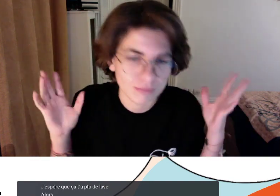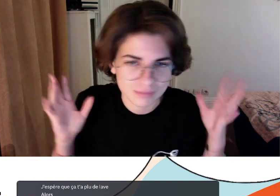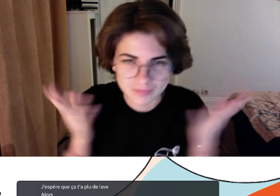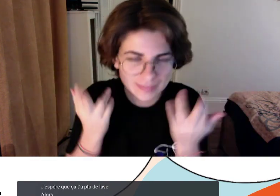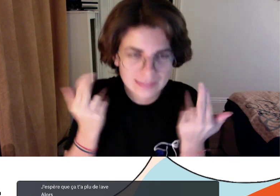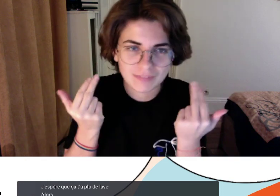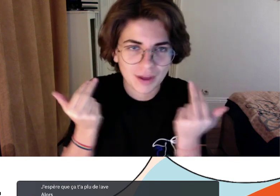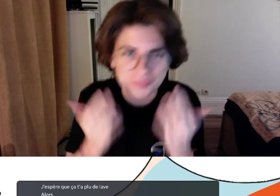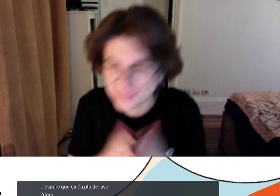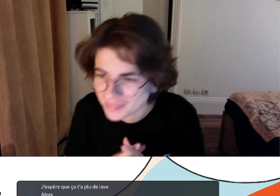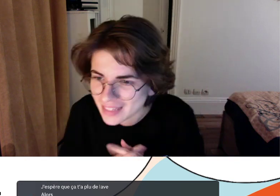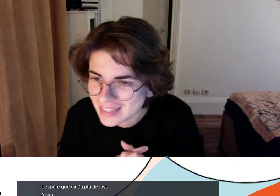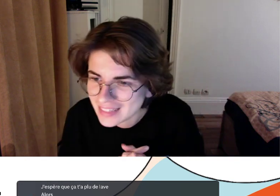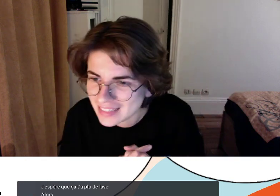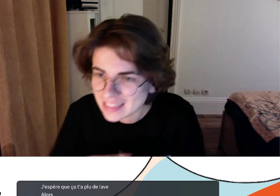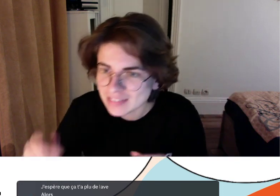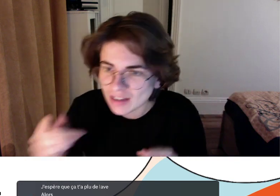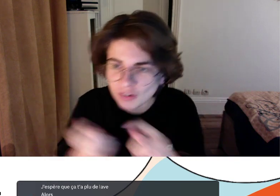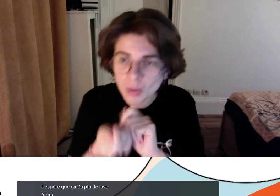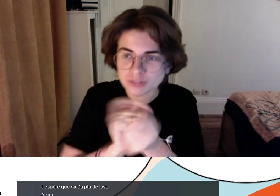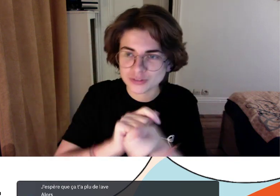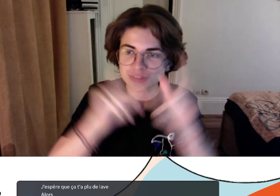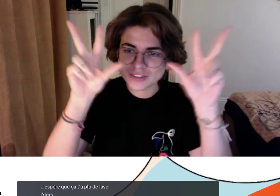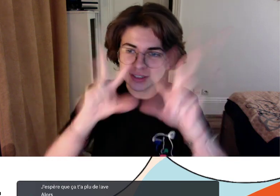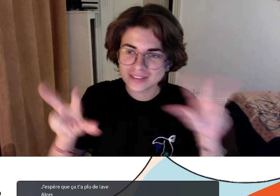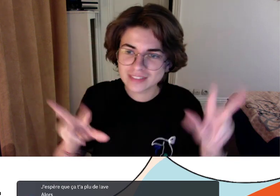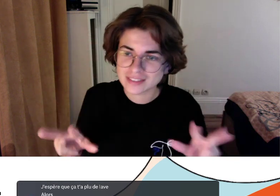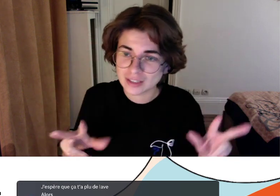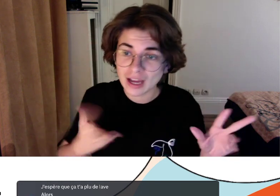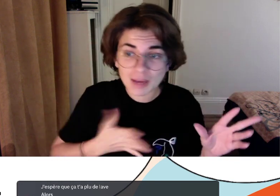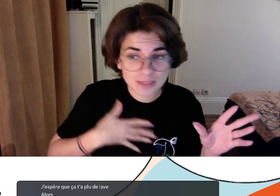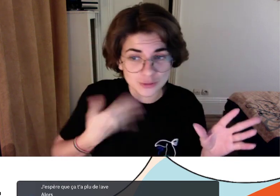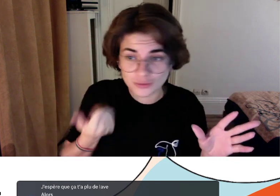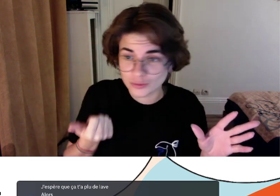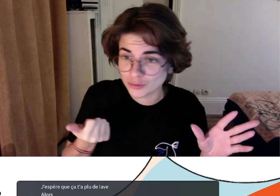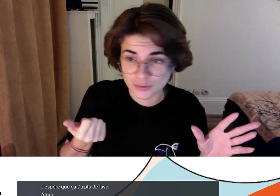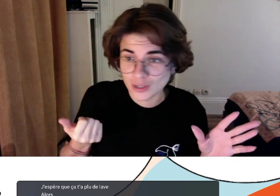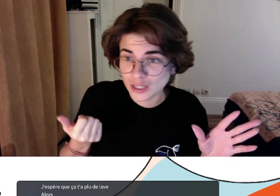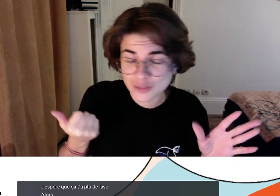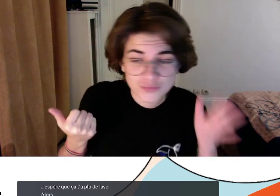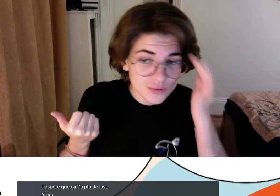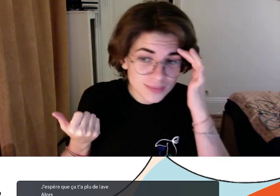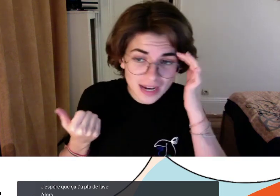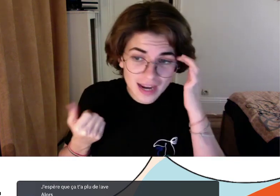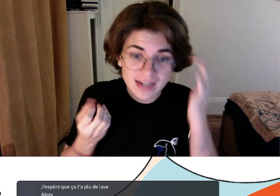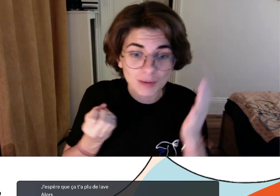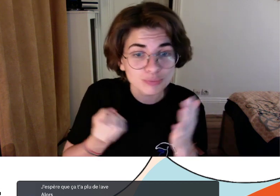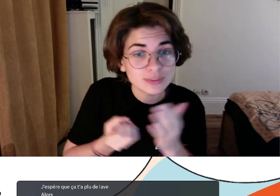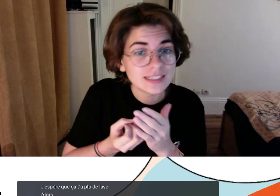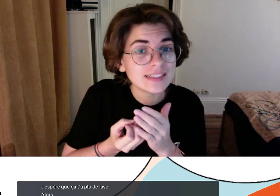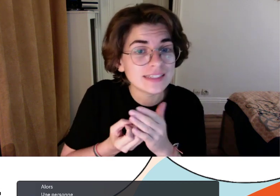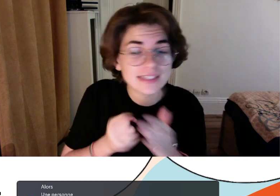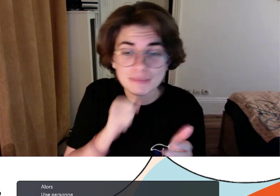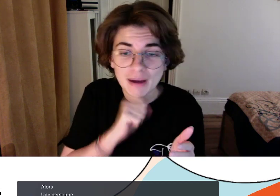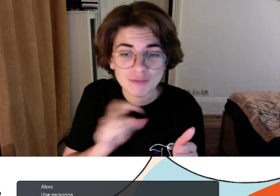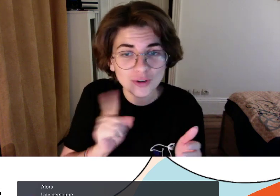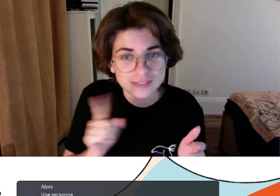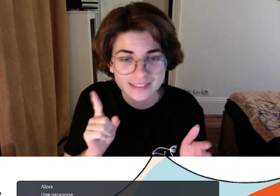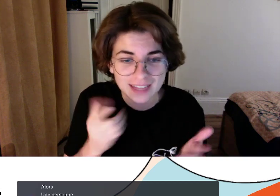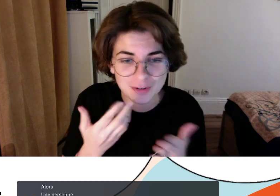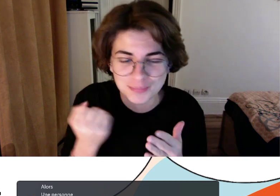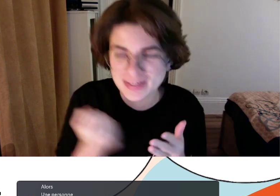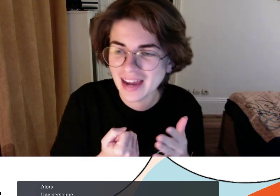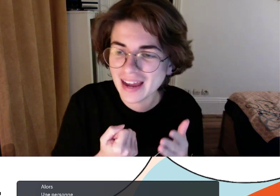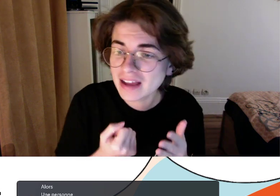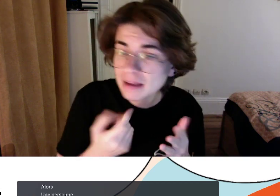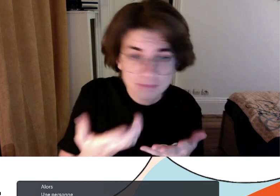mais bon, ça va. Il va falloir changer d'ordinateur. Ah, mais je veux bien. Et en plus, il est pas vieux, c'est